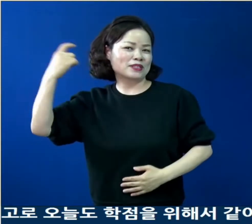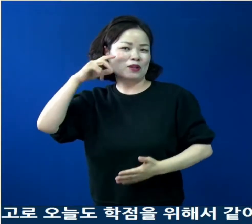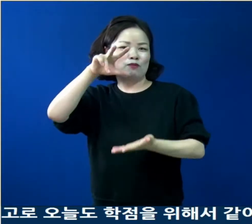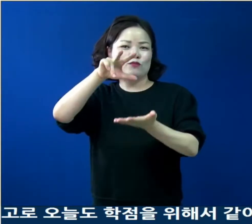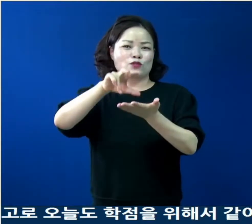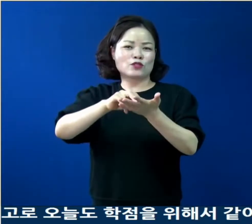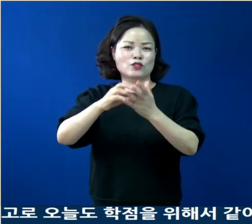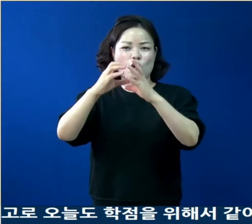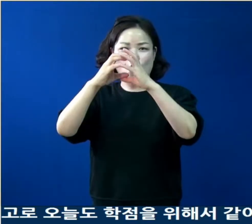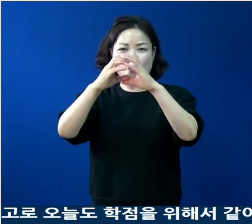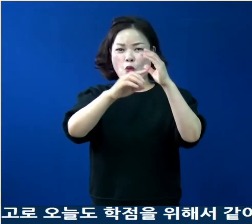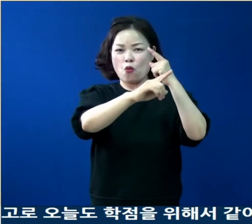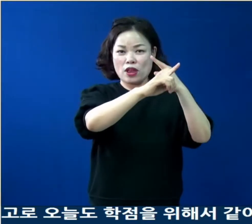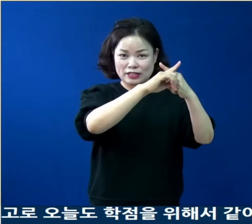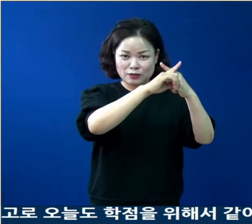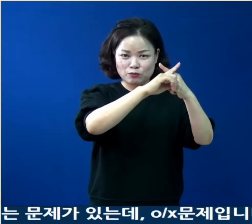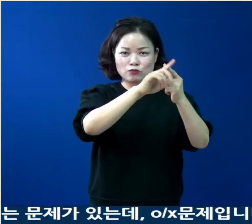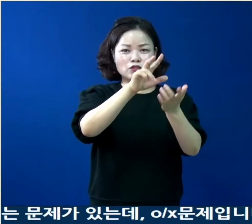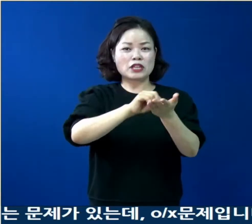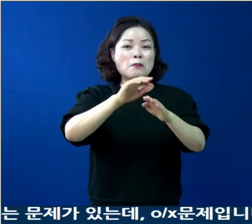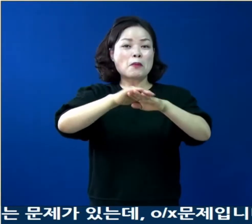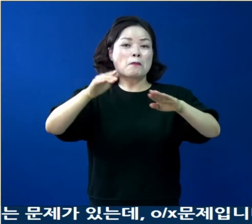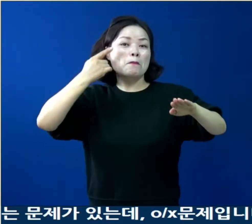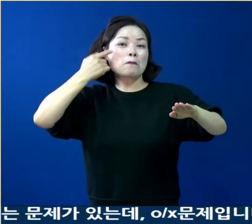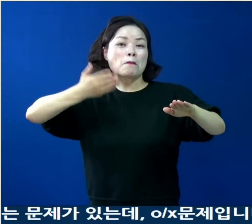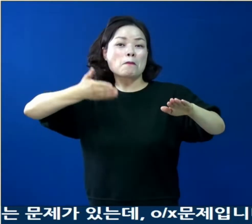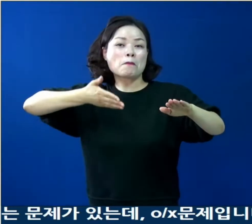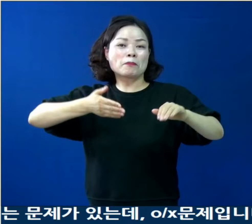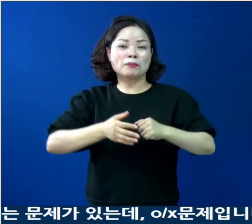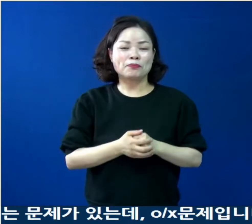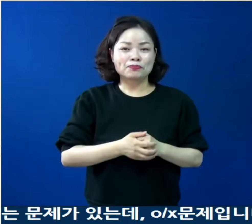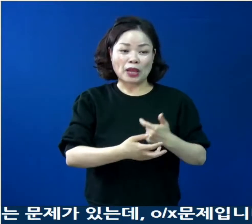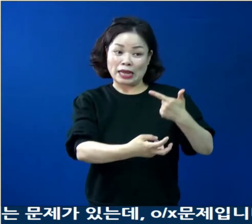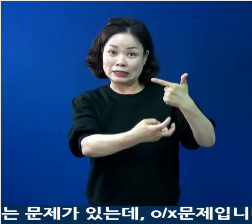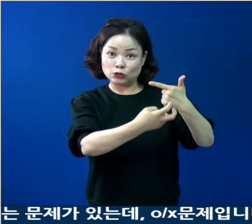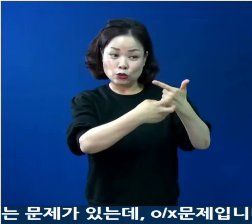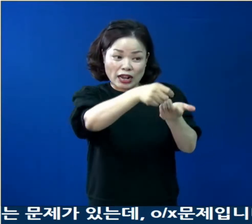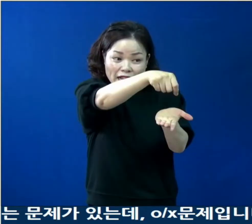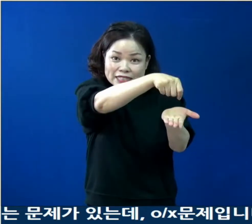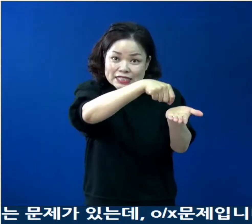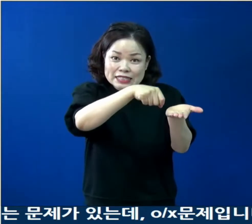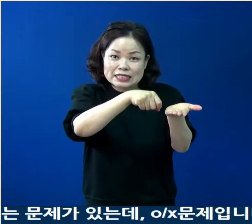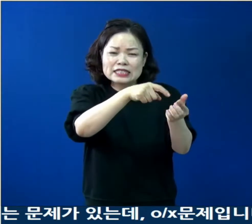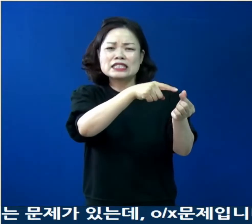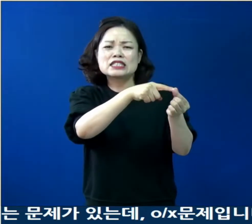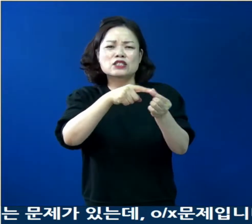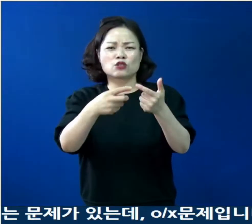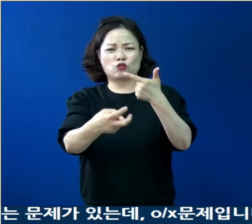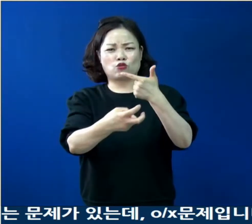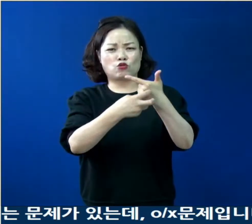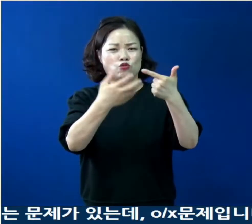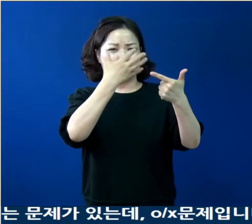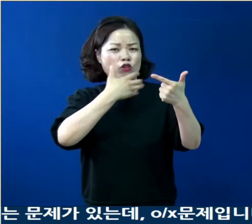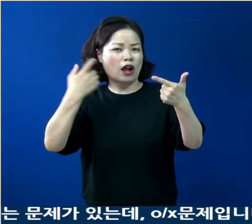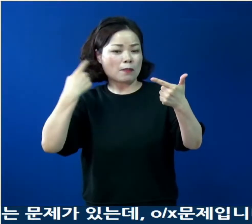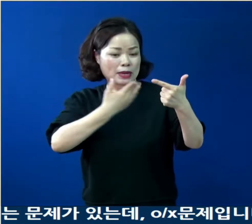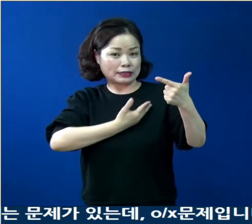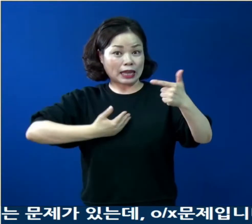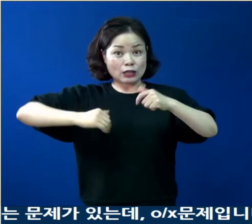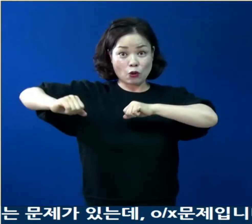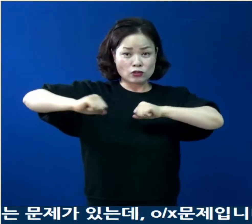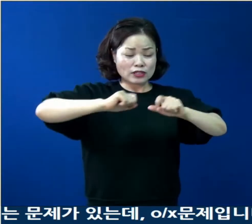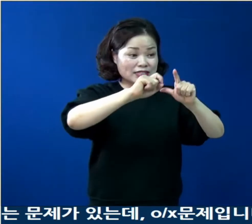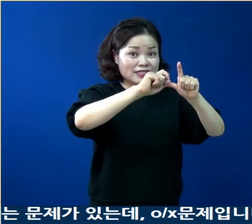문제 OX 참여해 보시면 좋을 것 같은데, 누가가 쓴 글이 누가복음하고 사도행전인